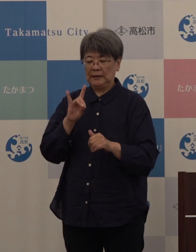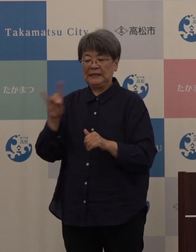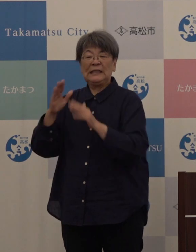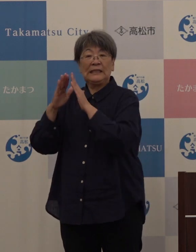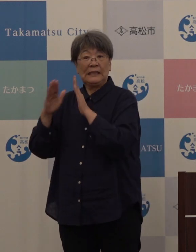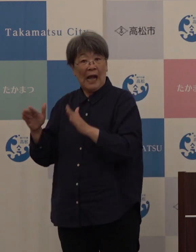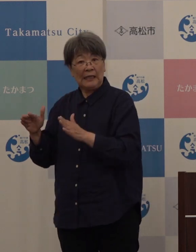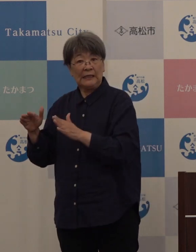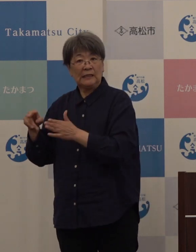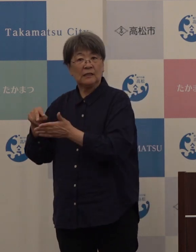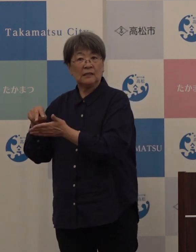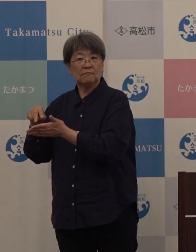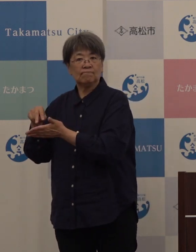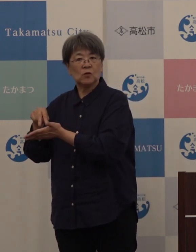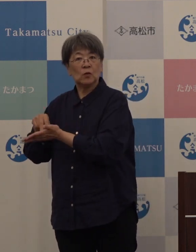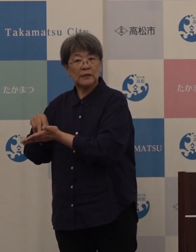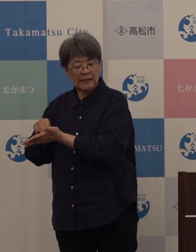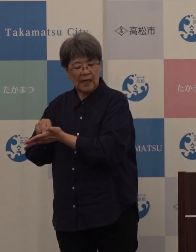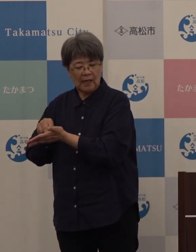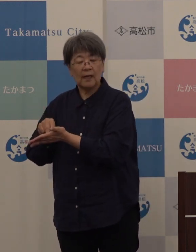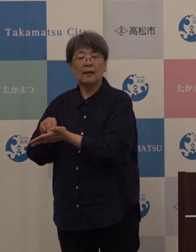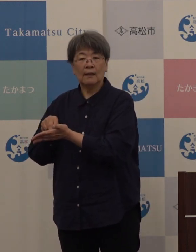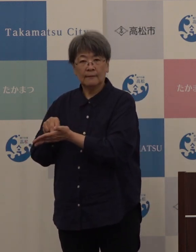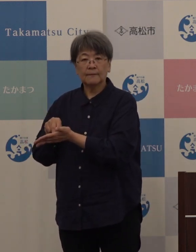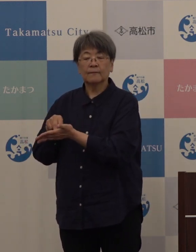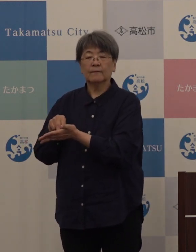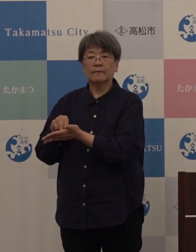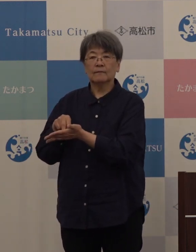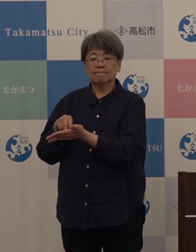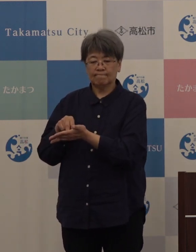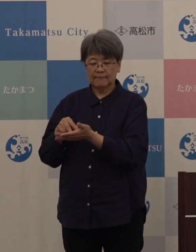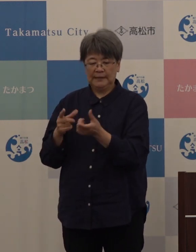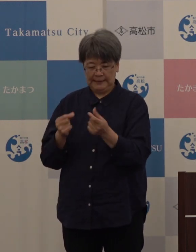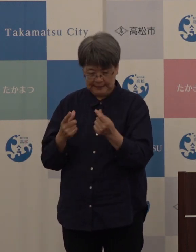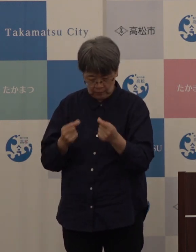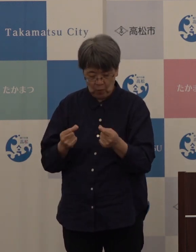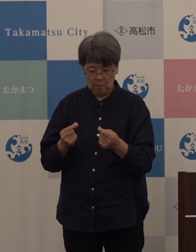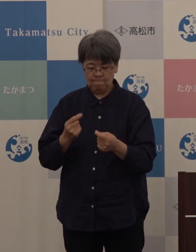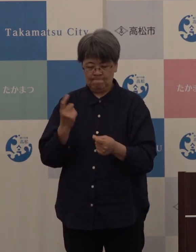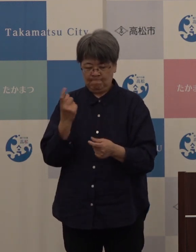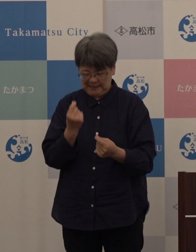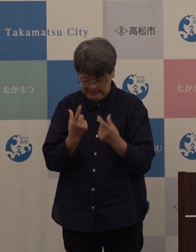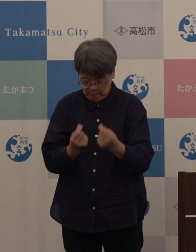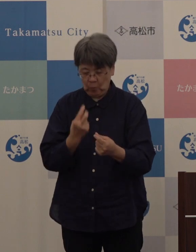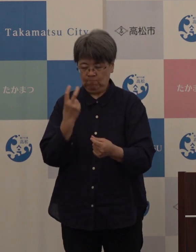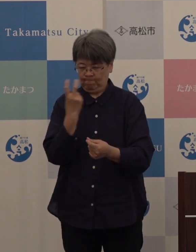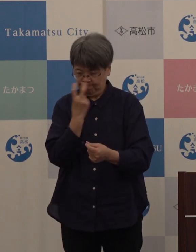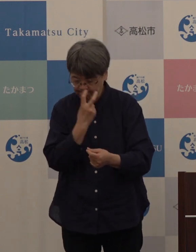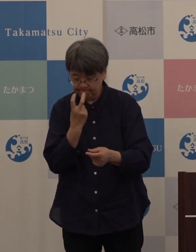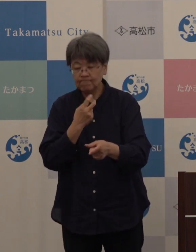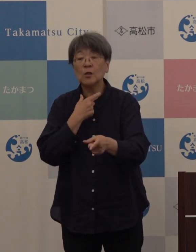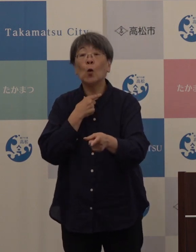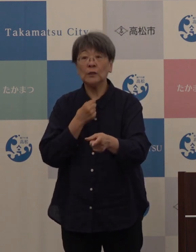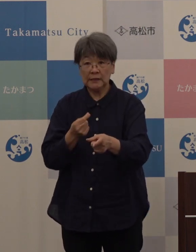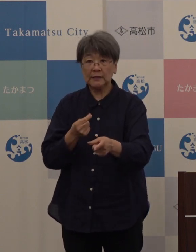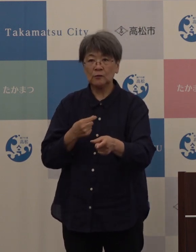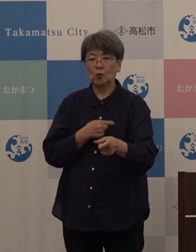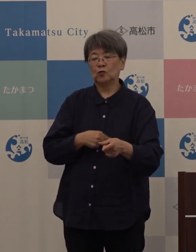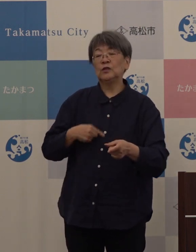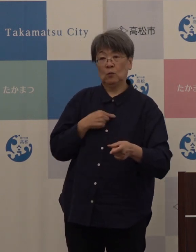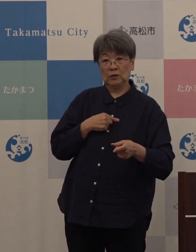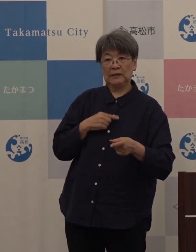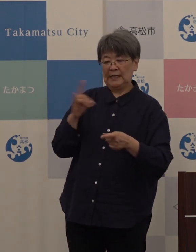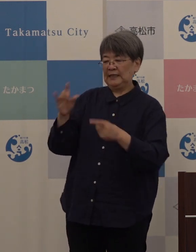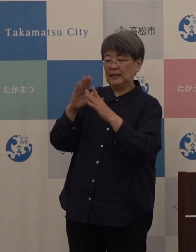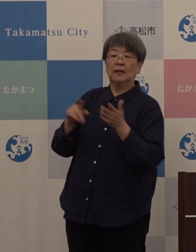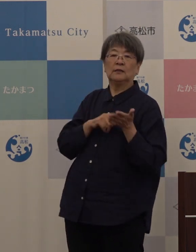まあ、議員の言動に関わるものでございますので、責任を持ってきちっと適切に対処していただきたいという気持ちで申し入れ